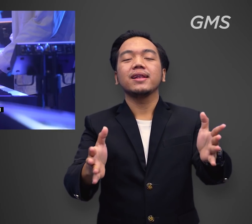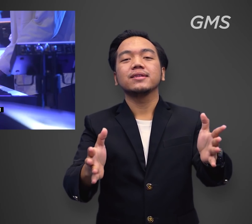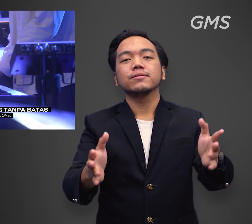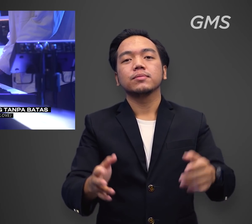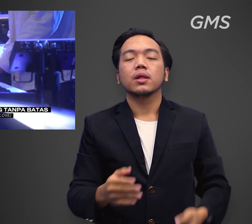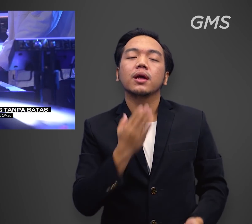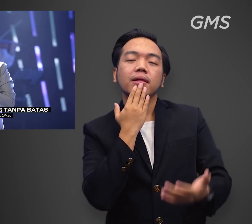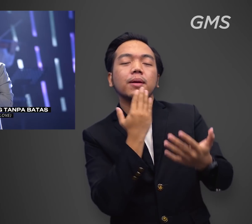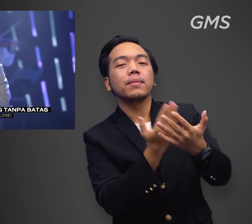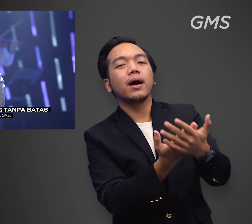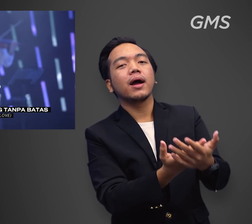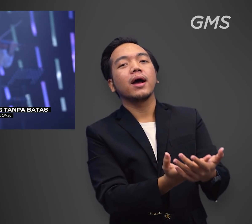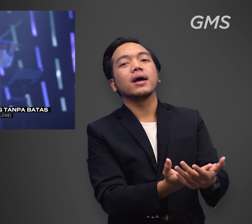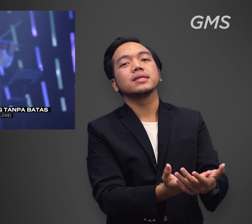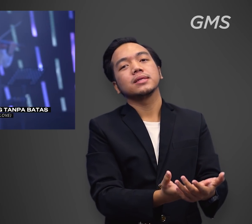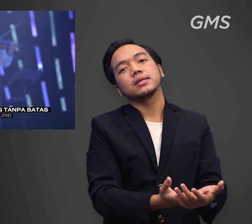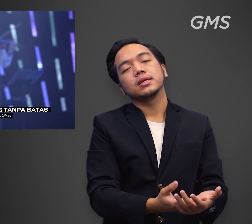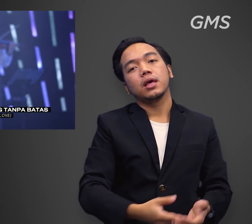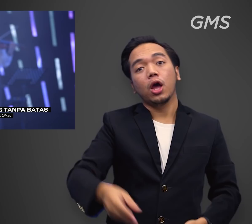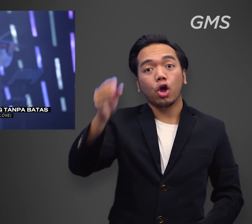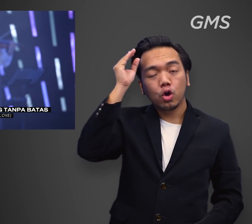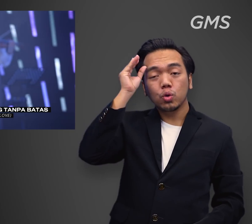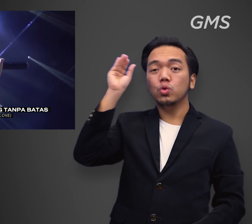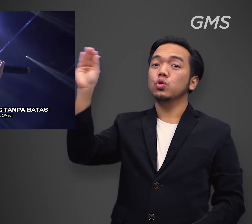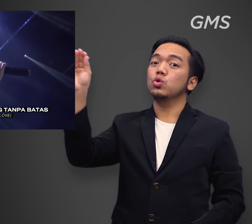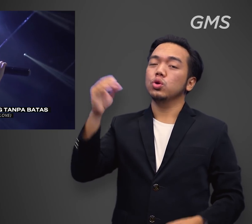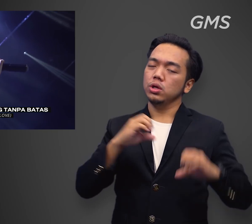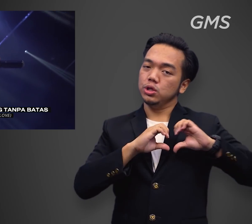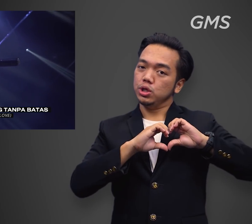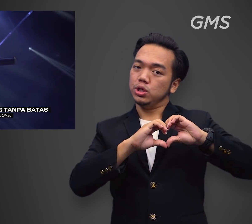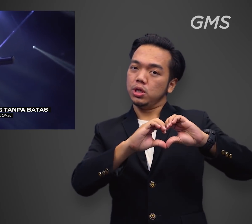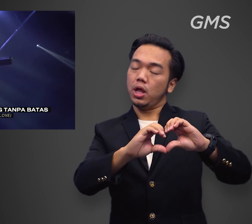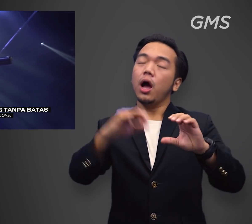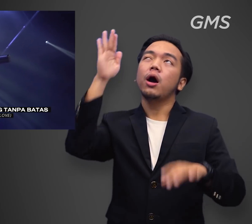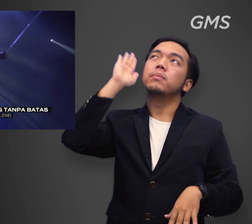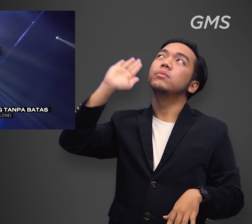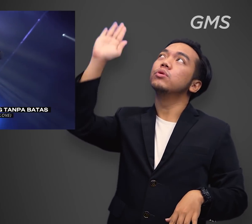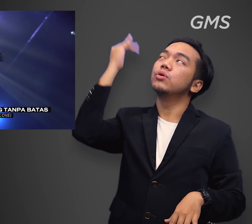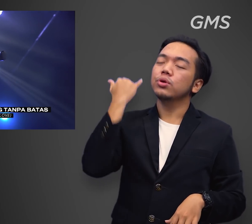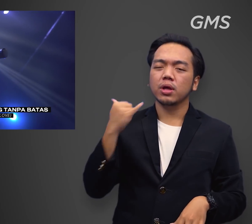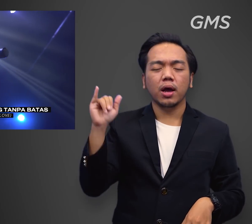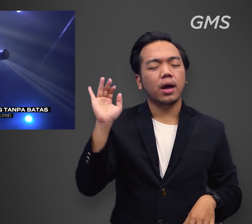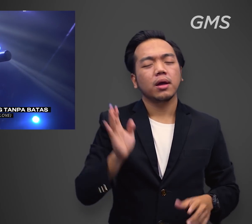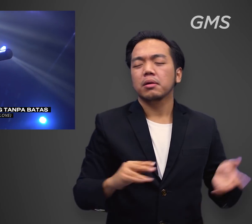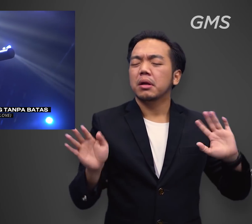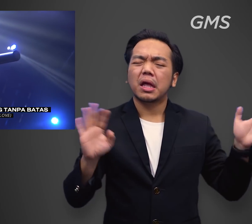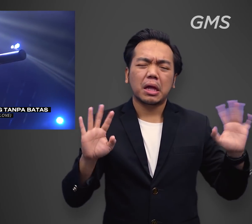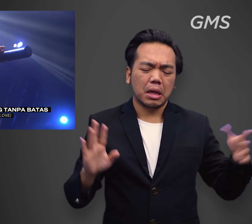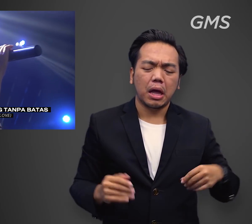jalan. Terima kasih mencintamu yang